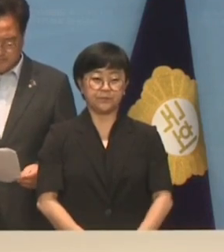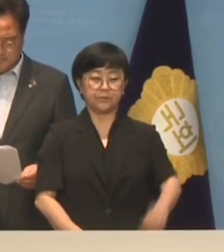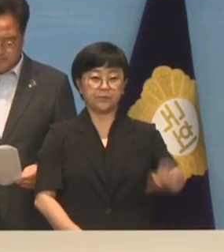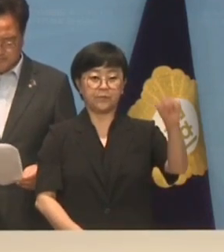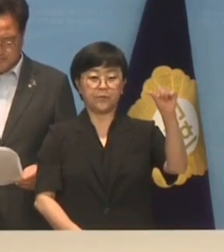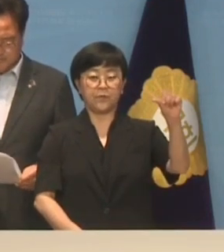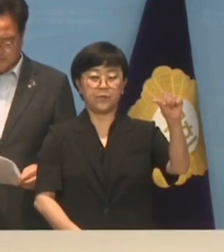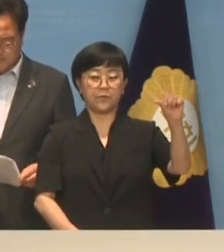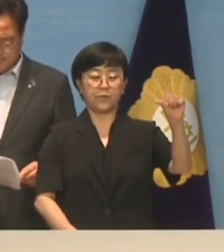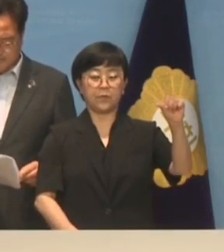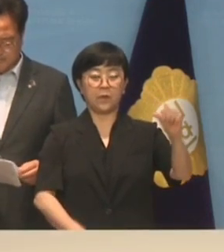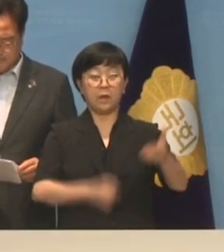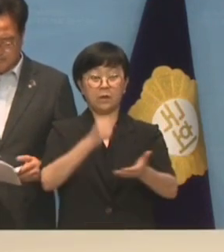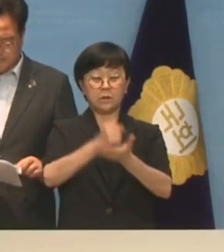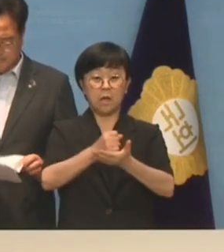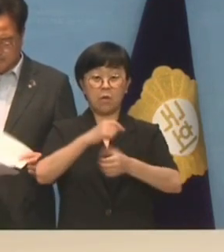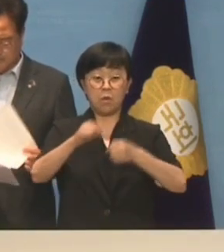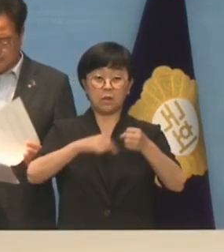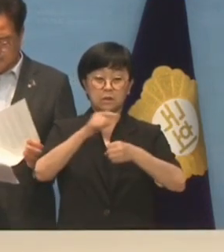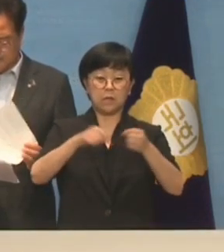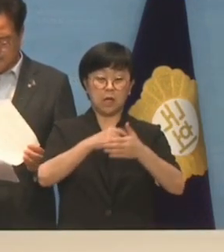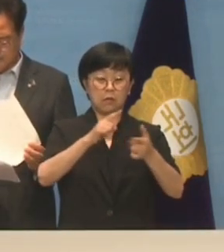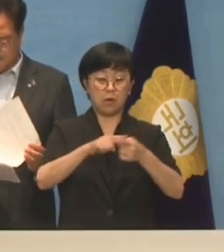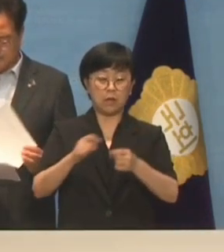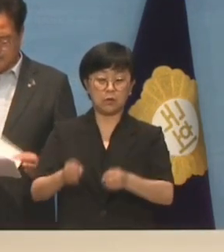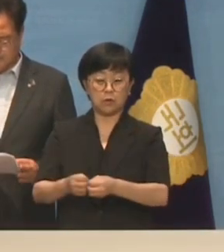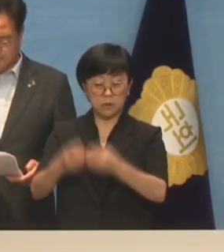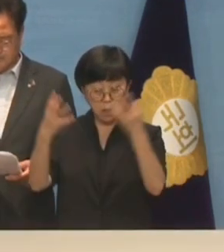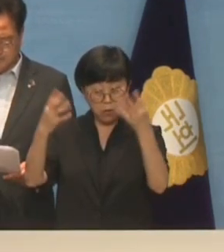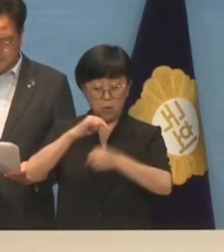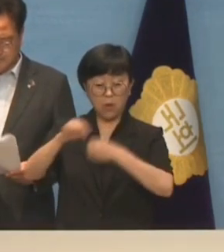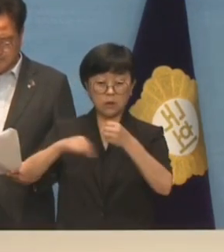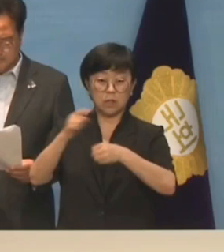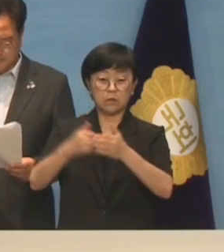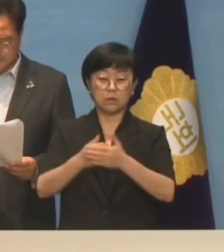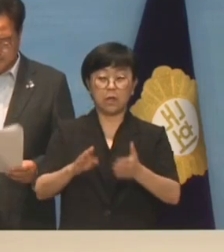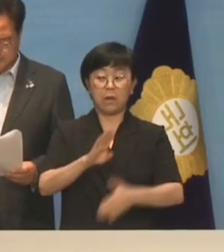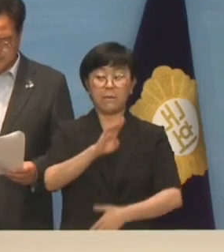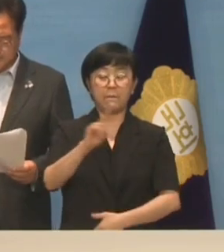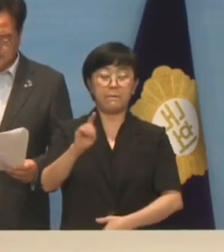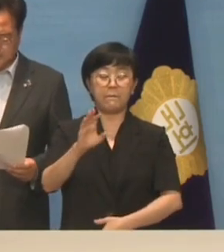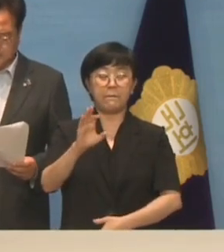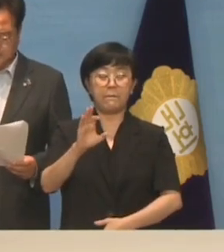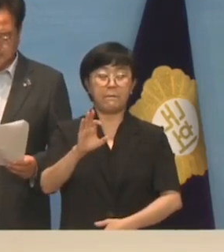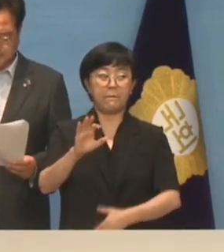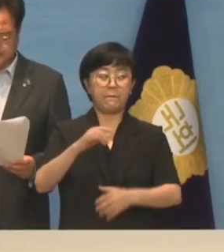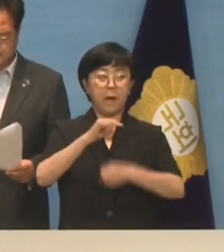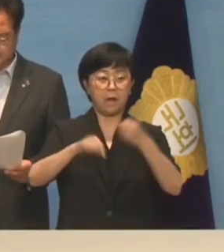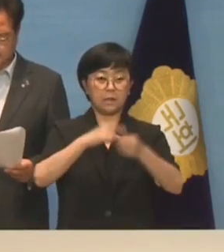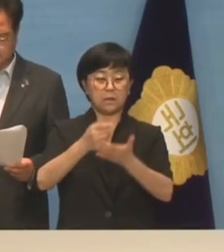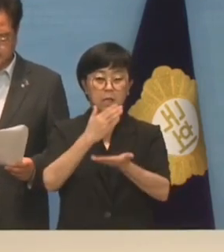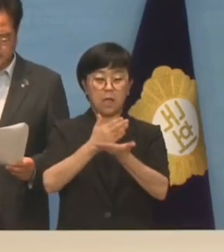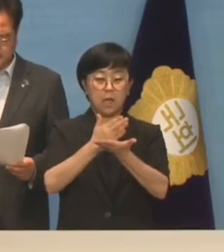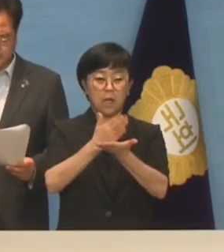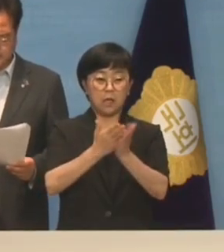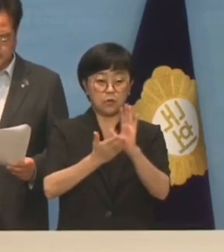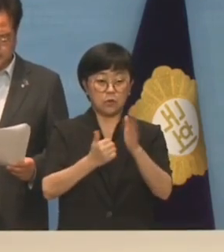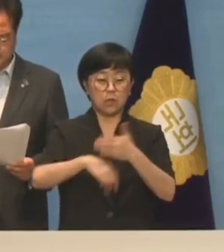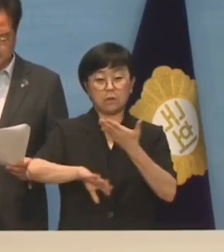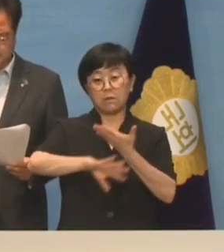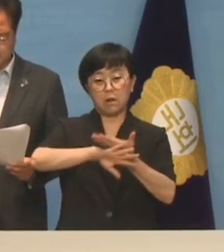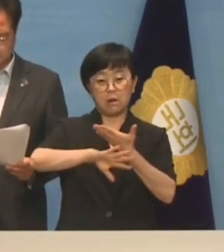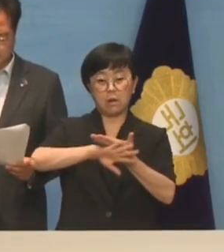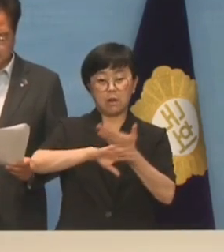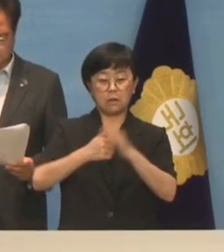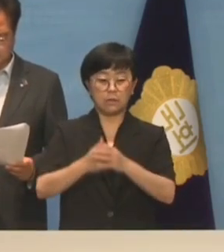5. 정상 원전과 사고 원전에서 배출되는 방사성 핵종이 다르기 때문에 이에 대한 방류 결정을 하기